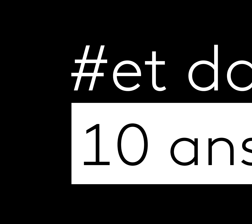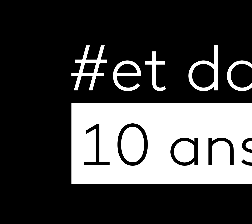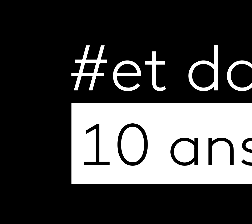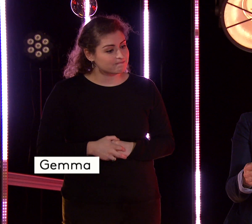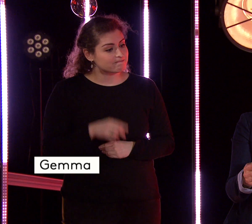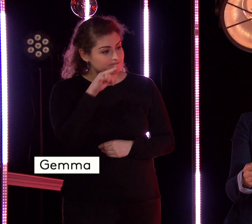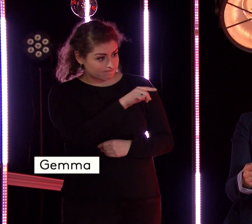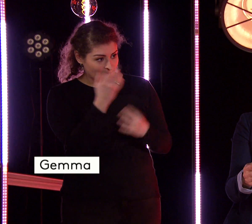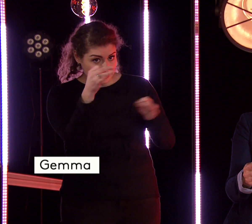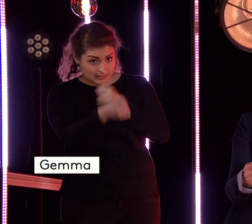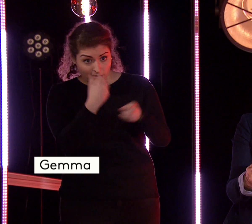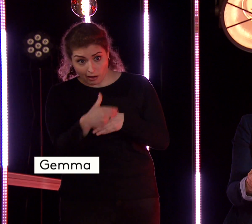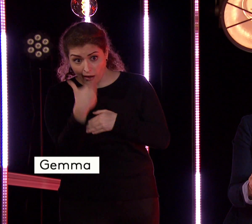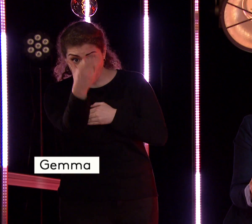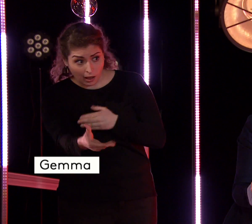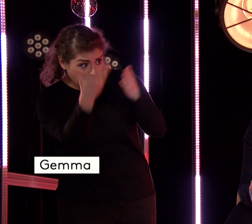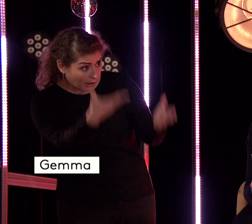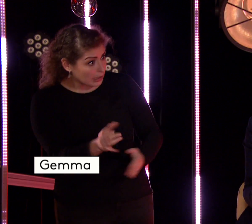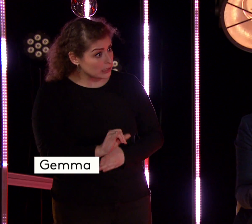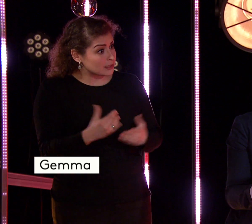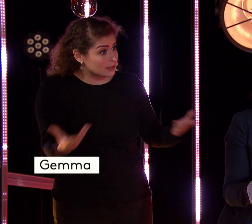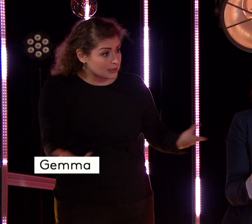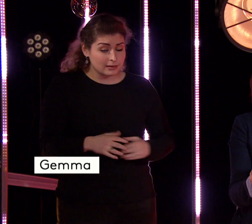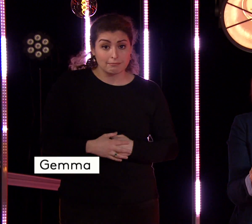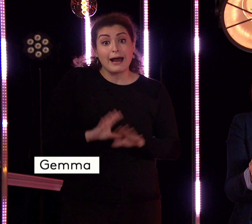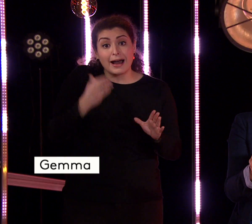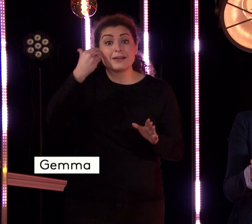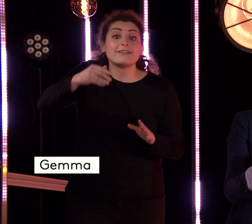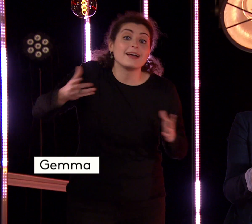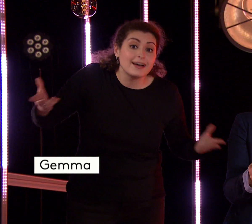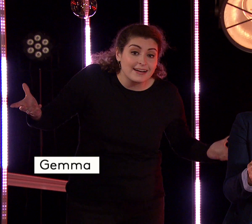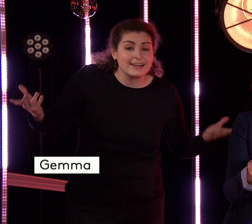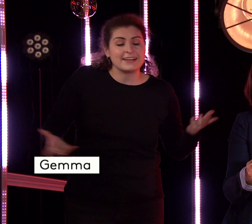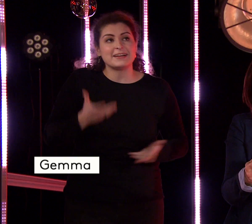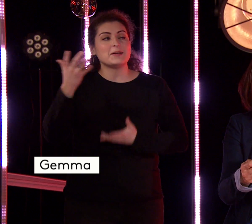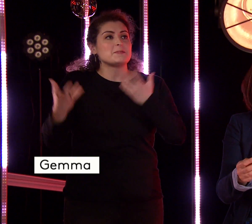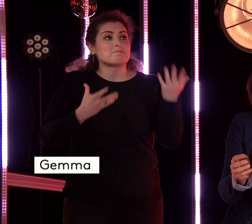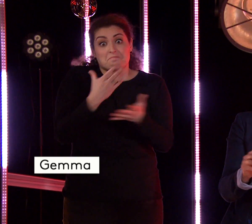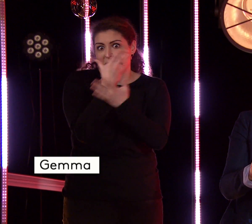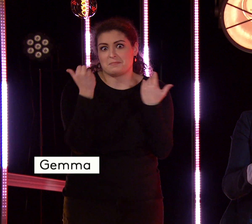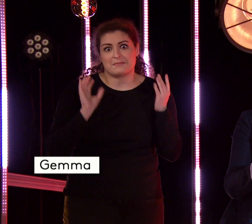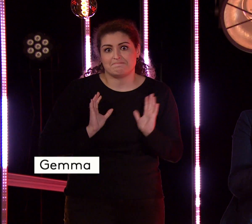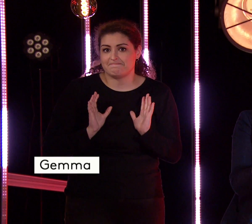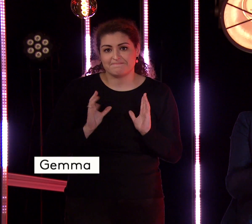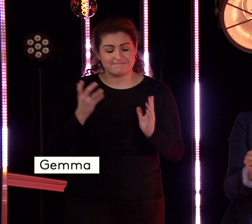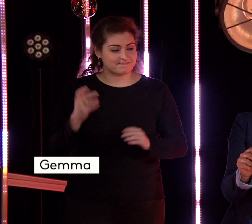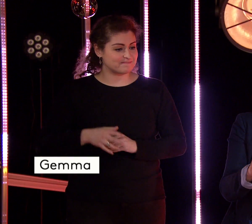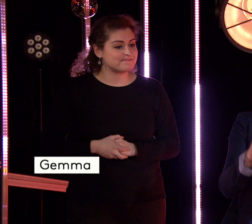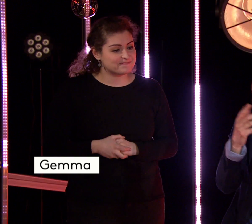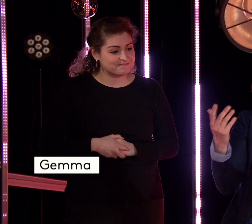dans dix ans vous serez qui est si je le savais donc aucune idée voilà